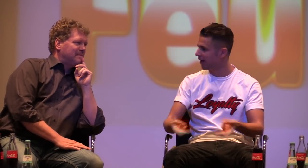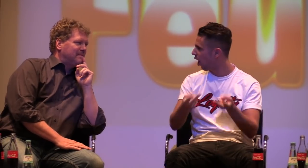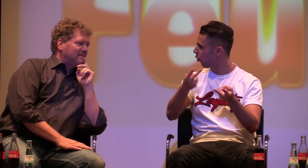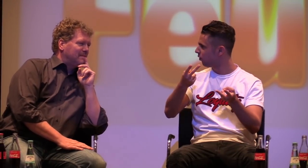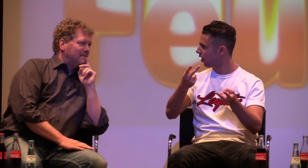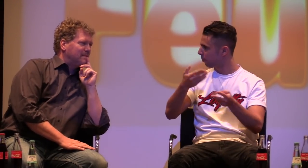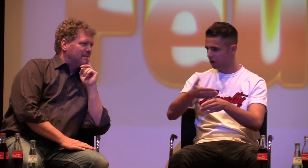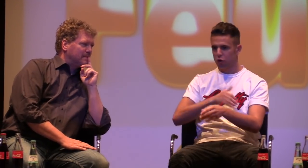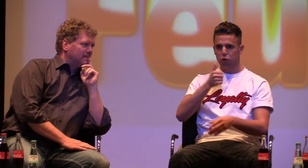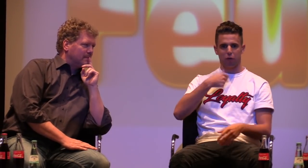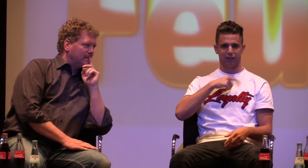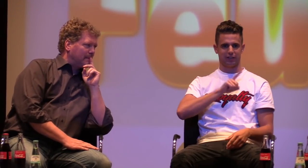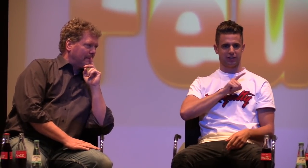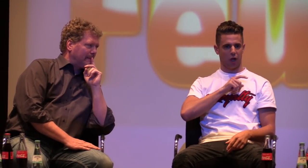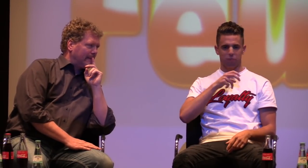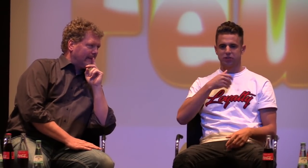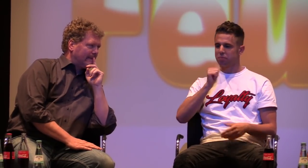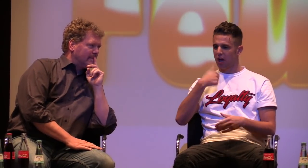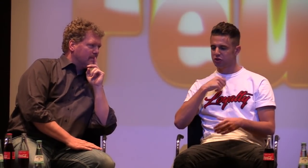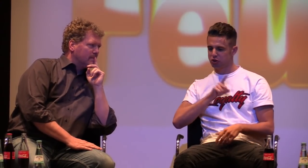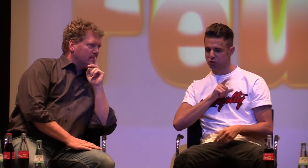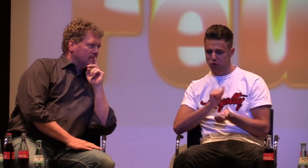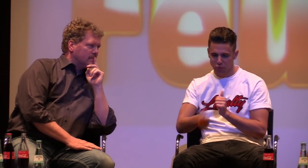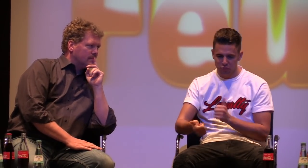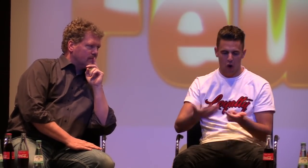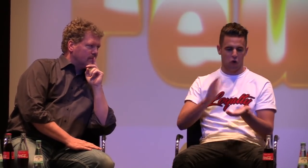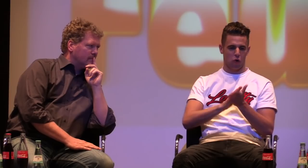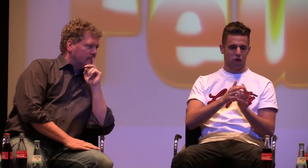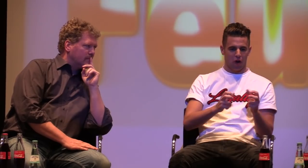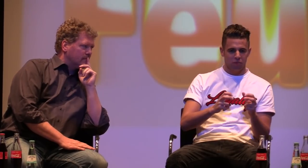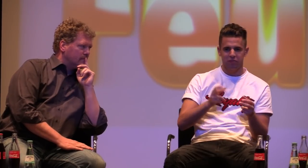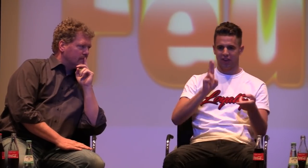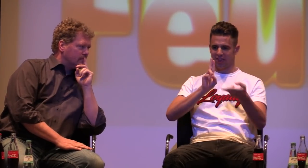bekommt, dass dann erst der Gedanke kommt, ach, vielleicht sollte ich doch mal mich engagieren.